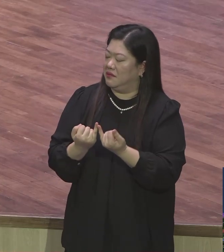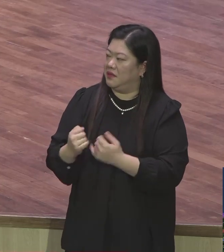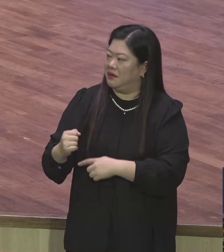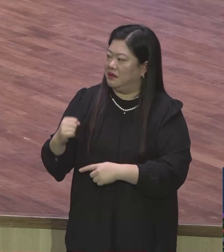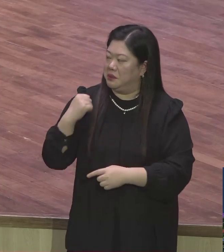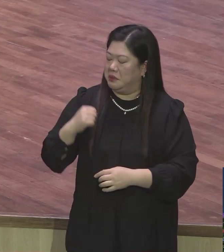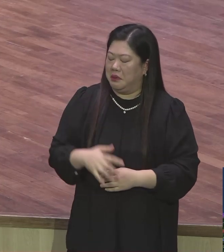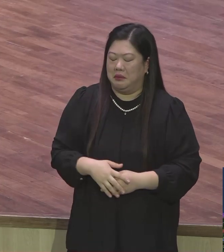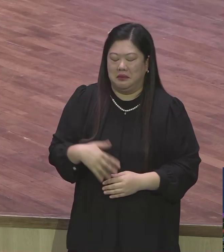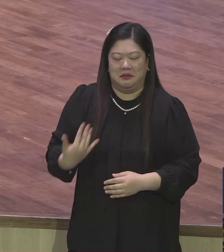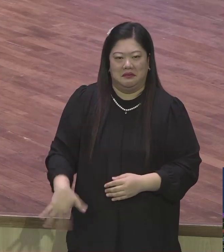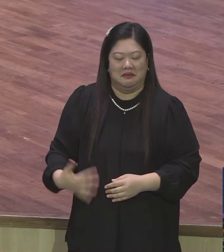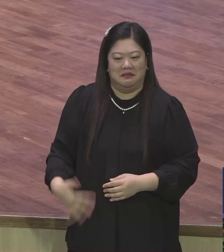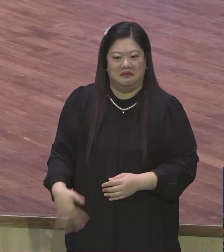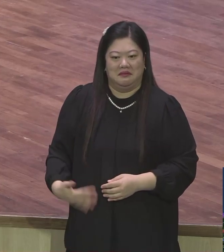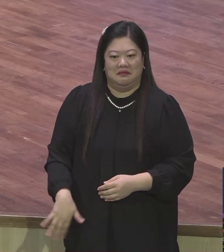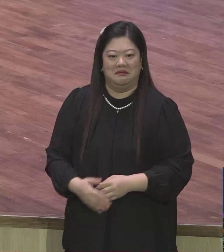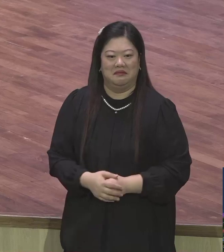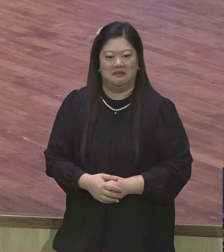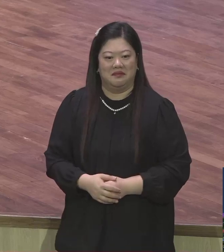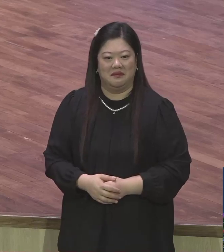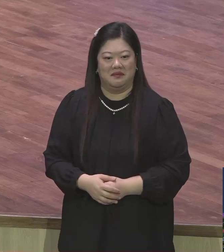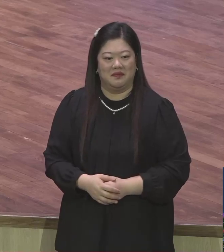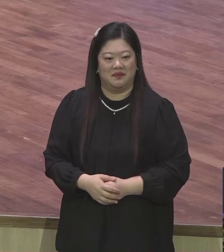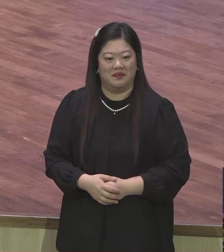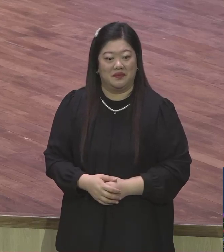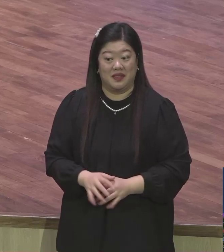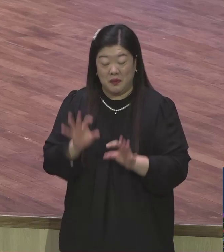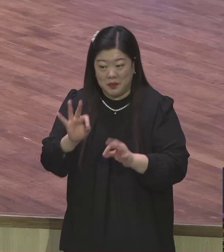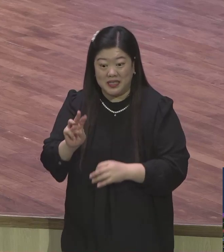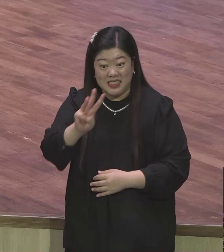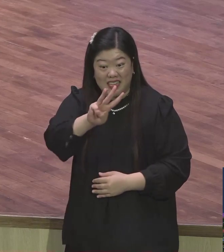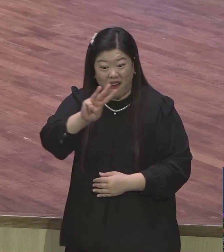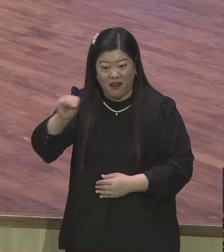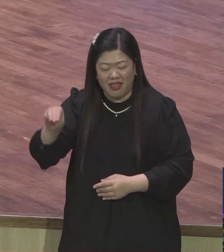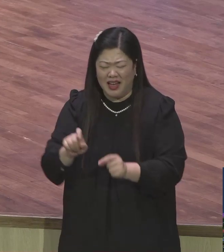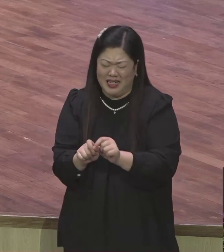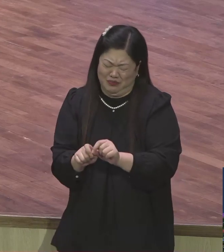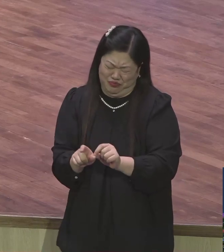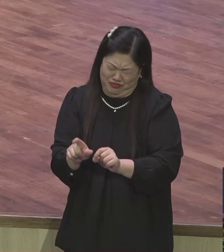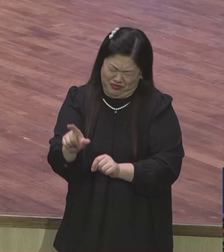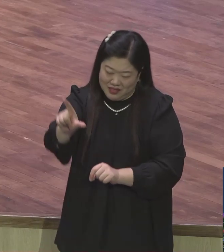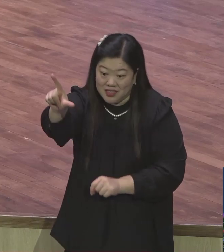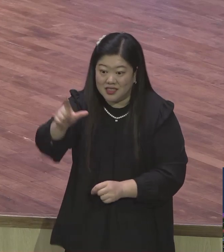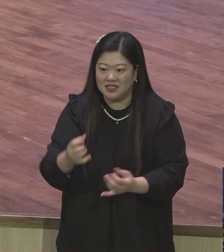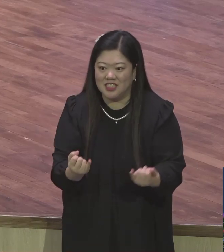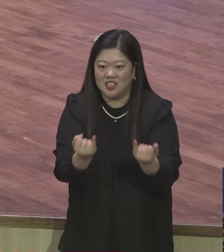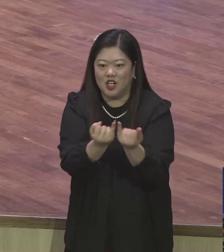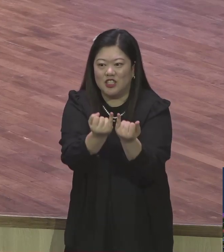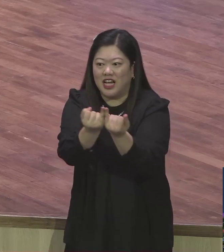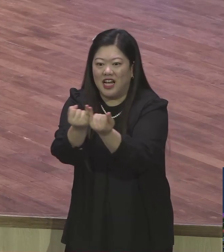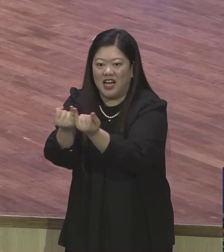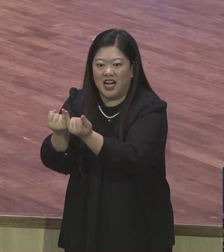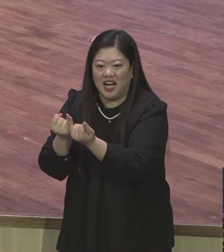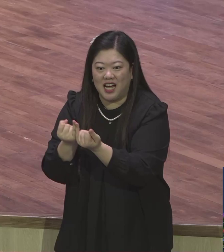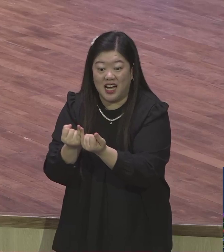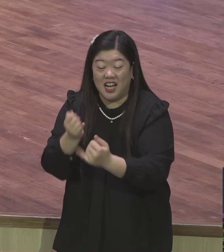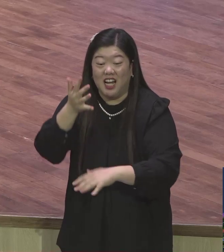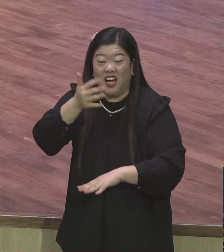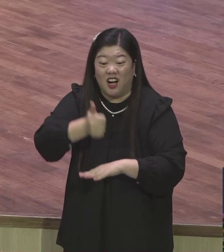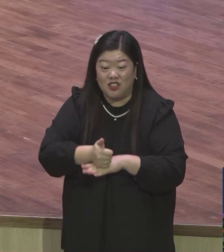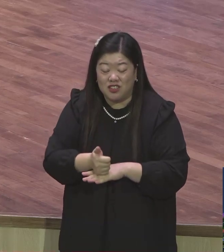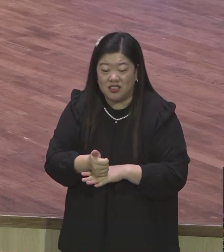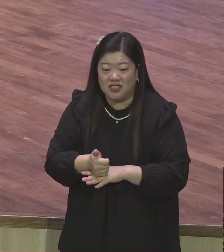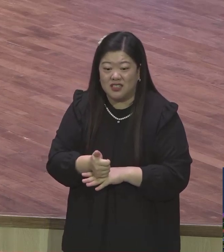이 여러분들, 우리 교회 여자들이 거의 다 3분의 그 여자들. 그래서 하도 남자들 할 게 없어가지고 내가